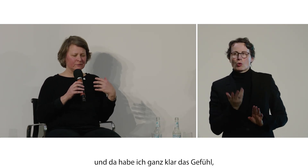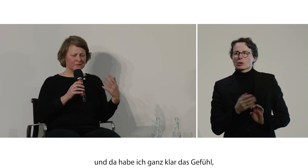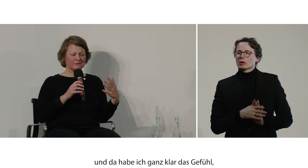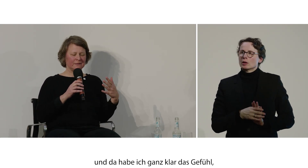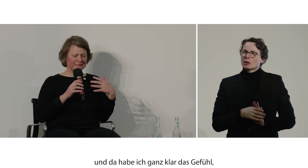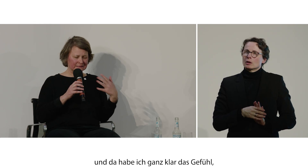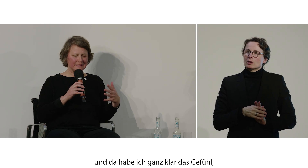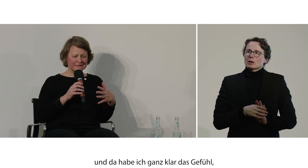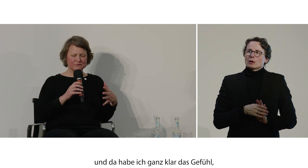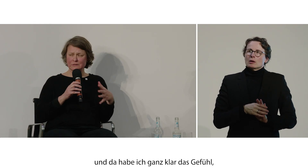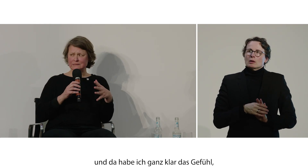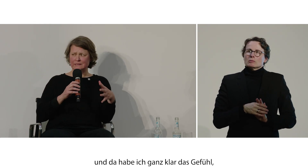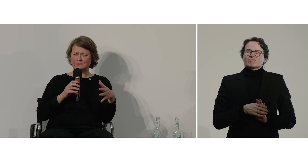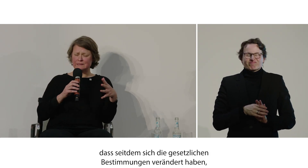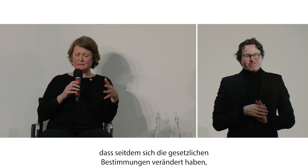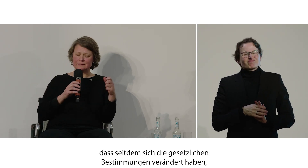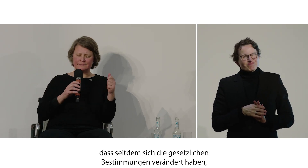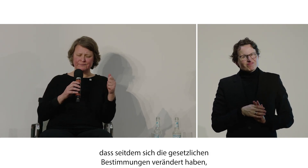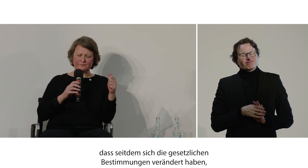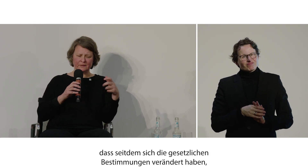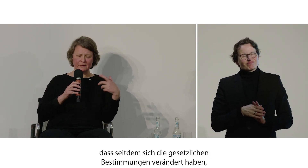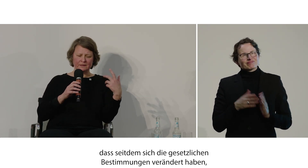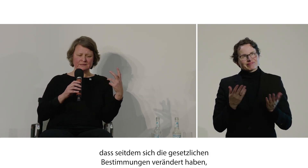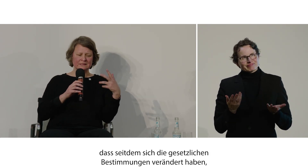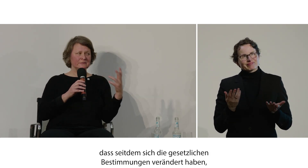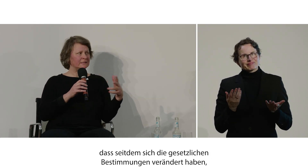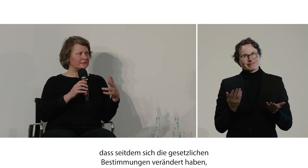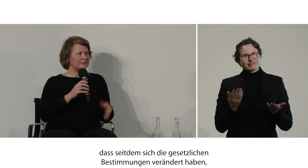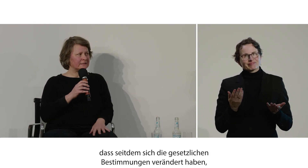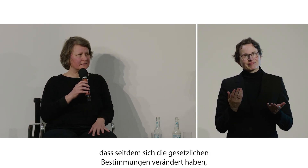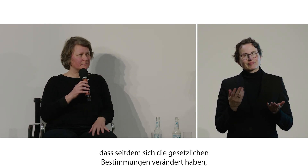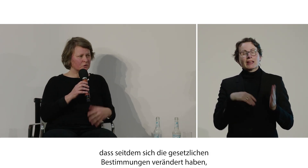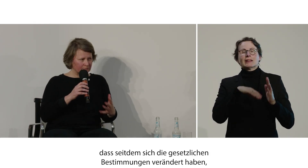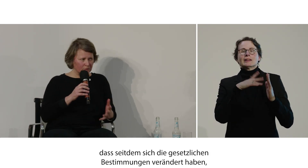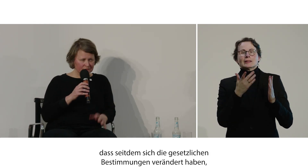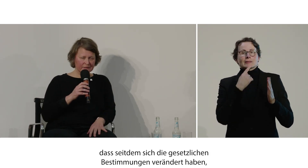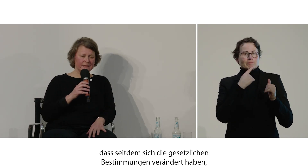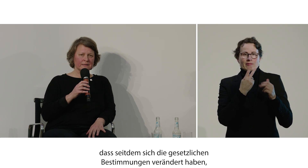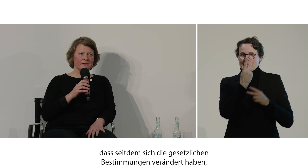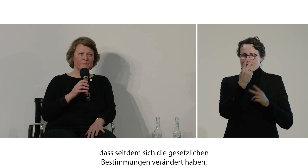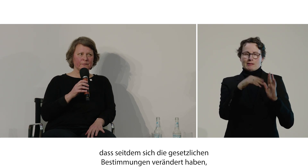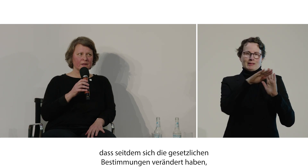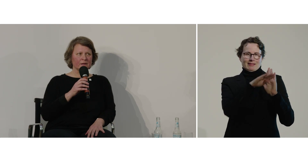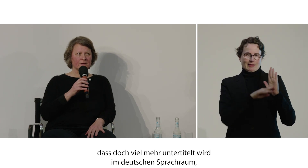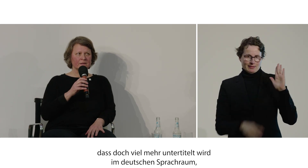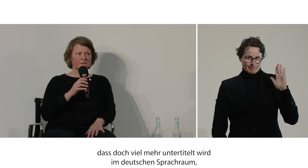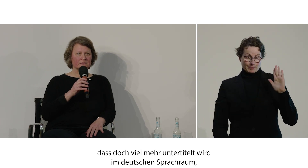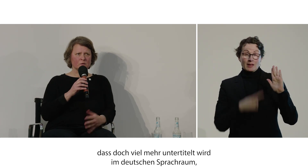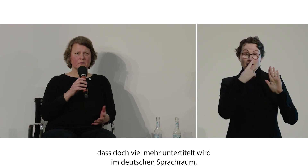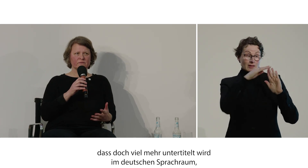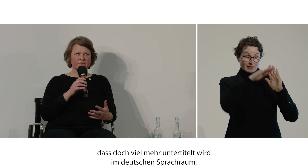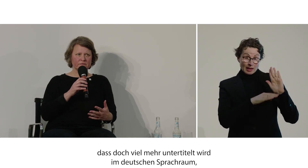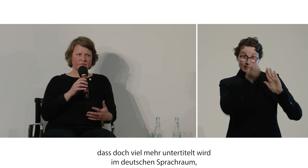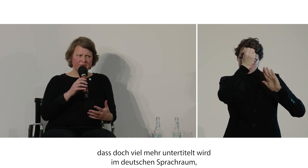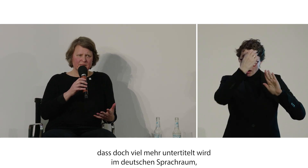da habe ich ganz klar das Gefühl, dass seitdem sich die gesetzlichen Bestimmungen verändert haben, dass